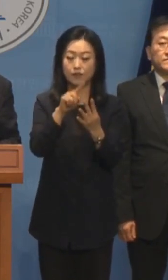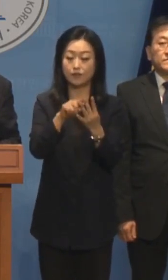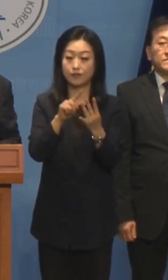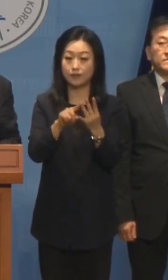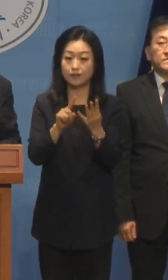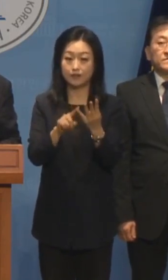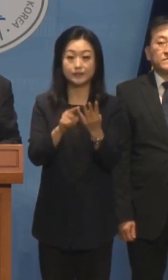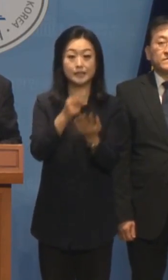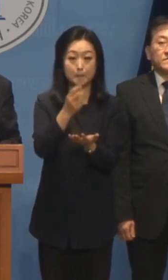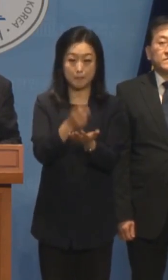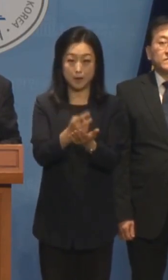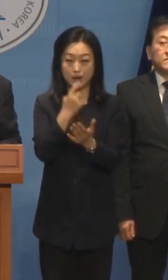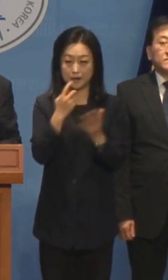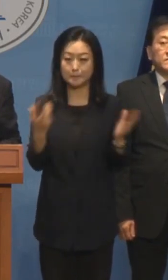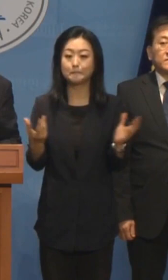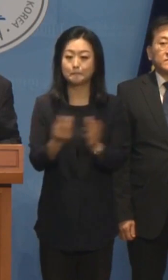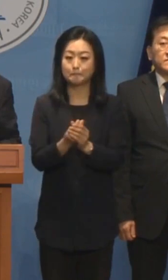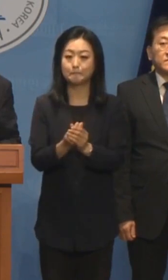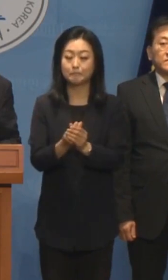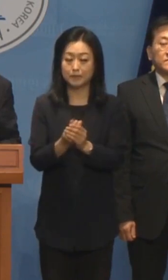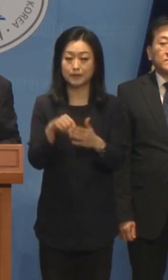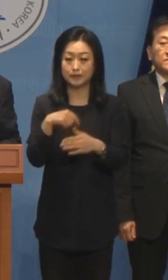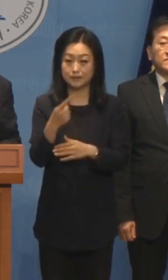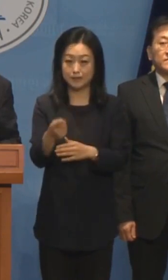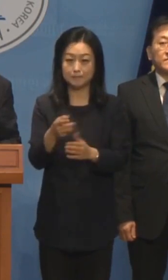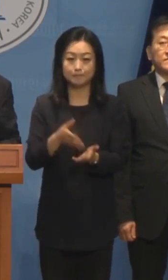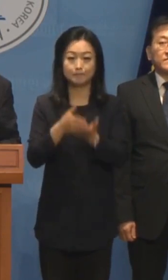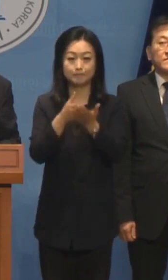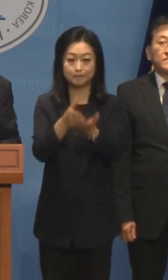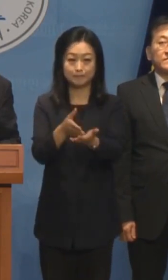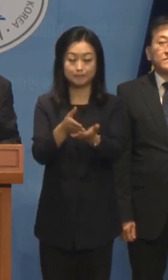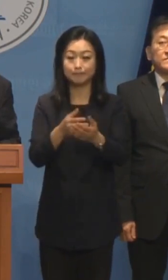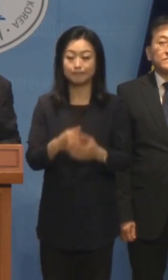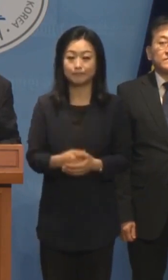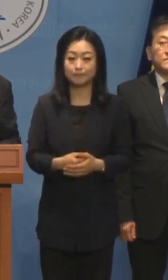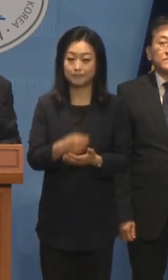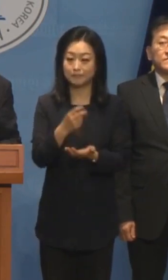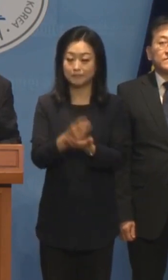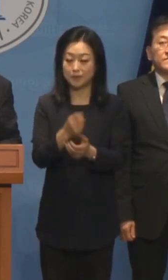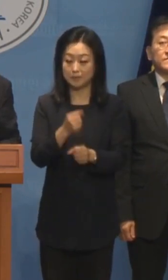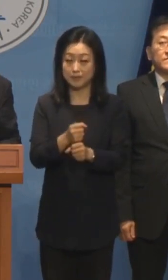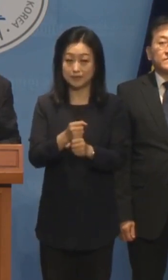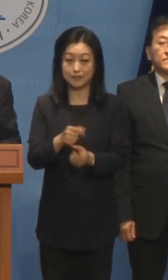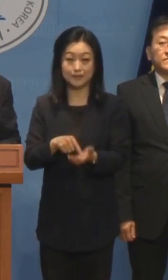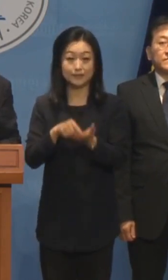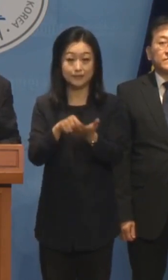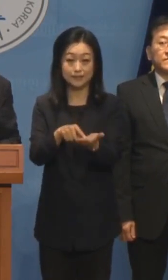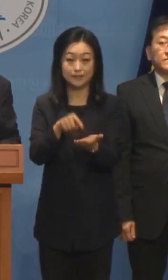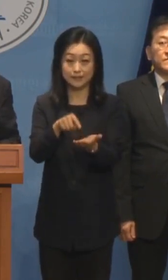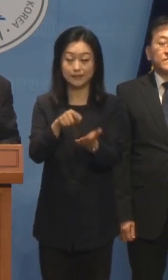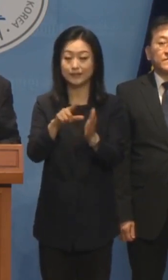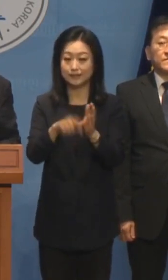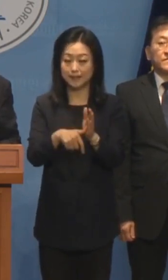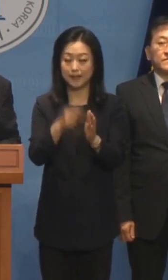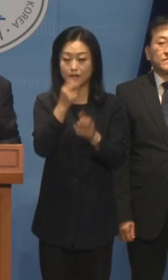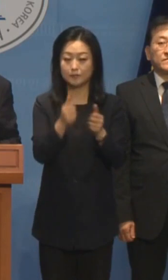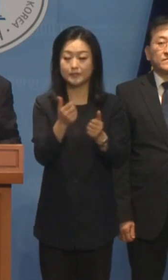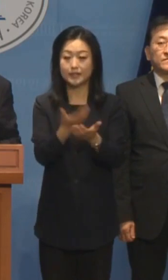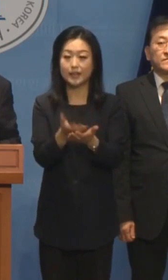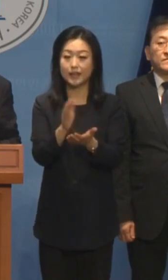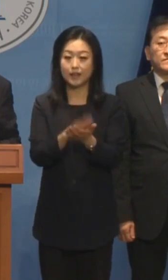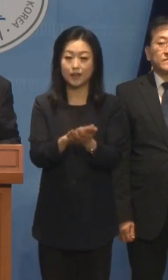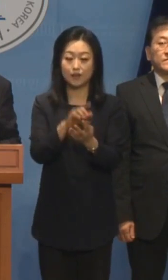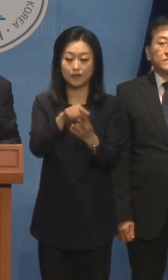완성됐기 때문에 오늘 발의를 하게 됩니다. 발의에 즈음해서 다시 한번 검찰개혁